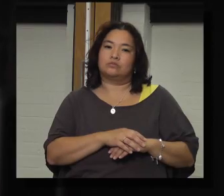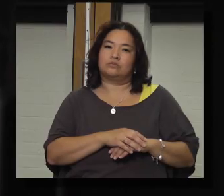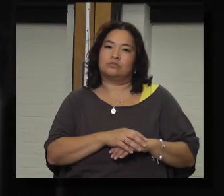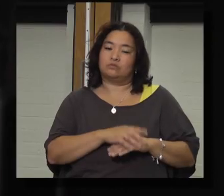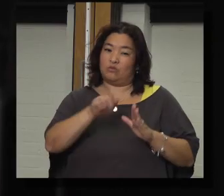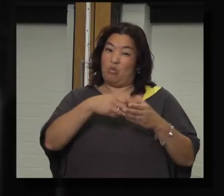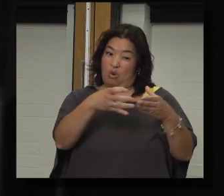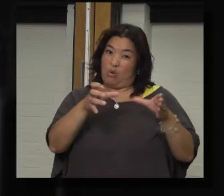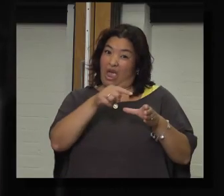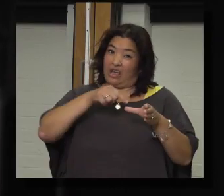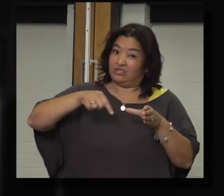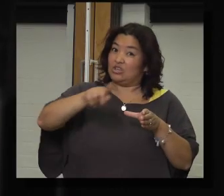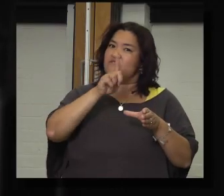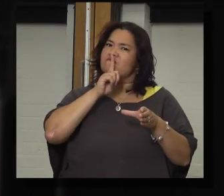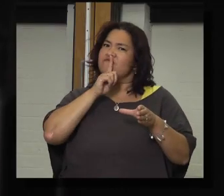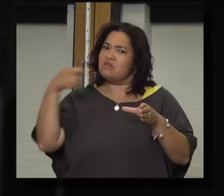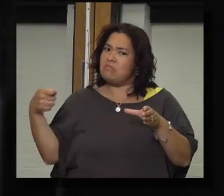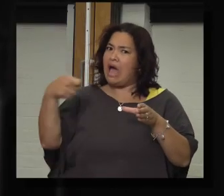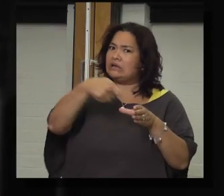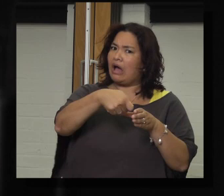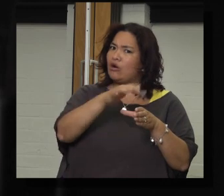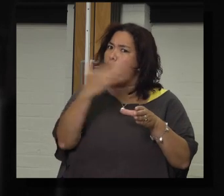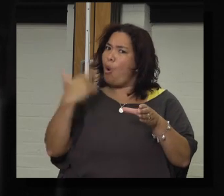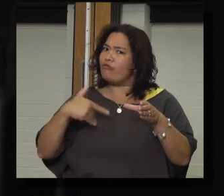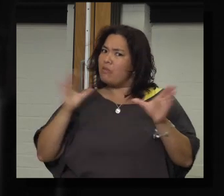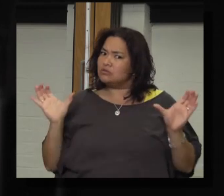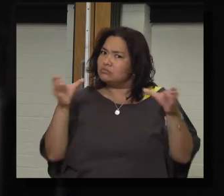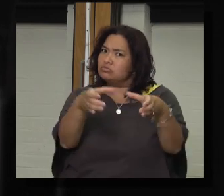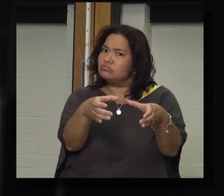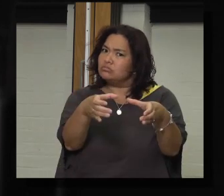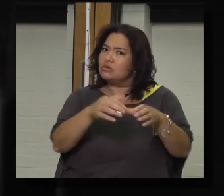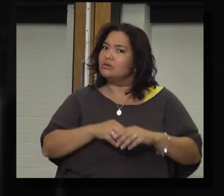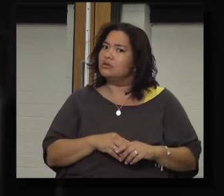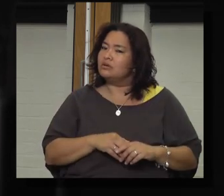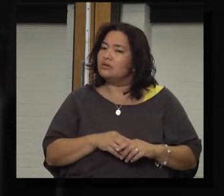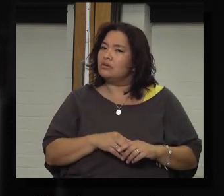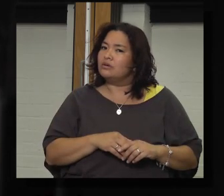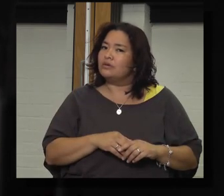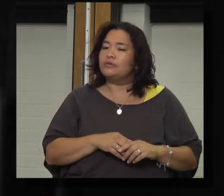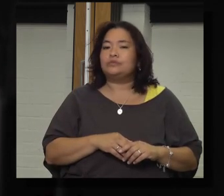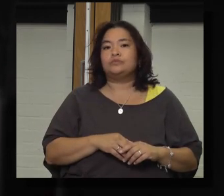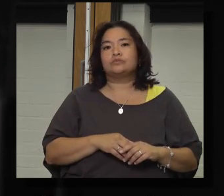Wie hebben er bijgedragen aan het project? Hoeveel mensen waren erbij betrokken?